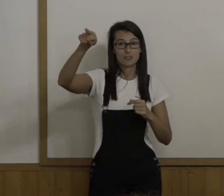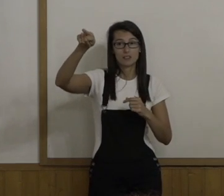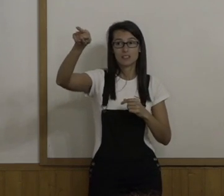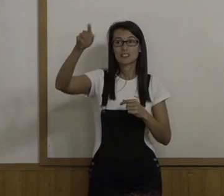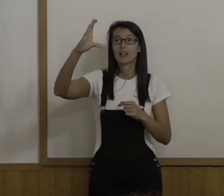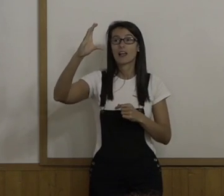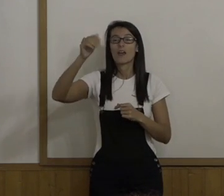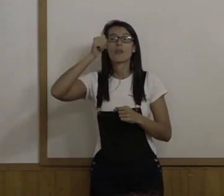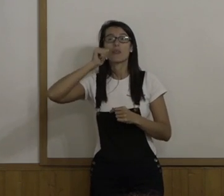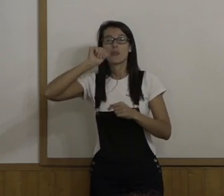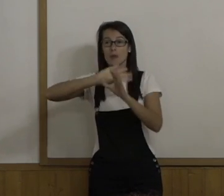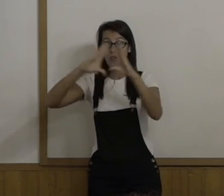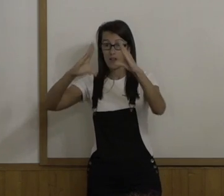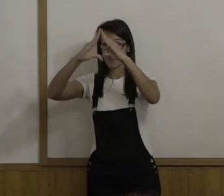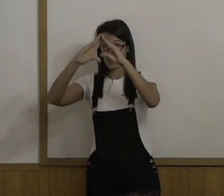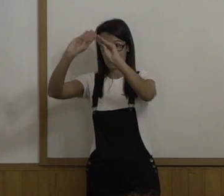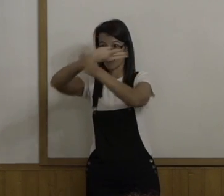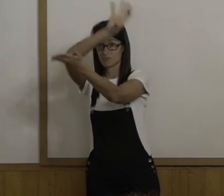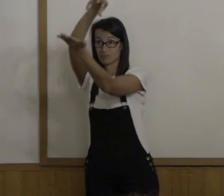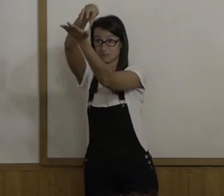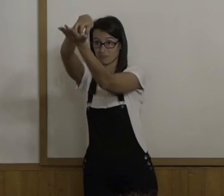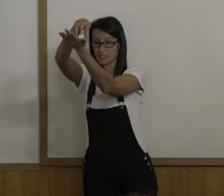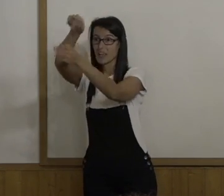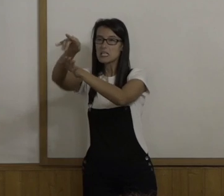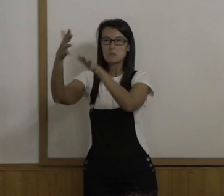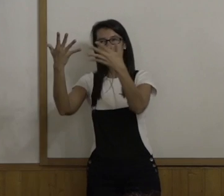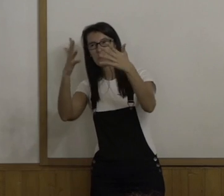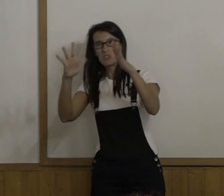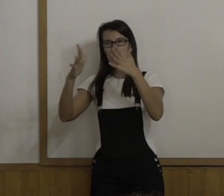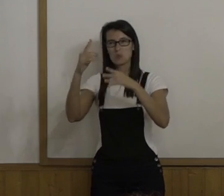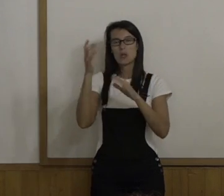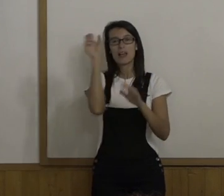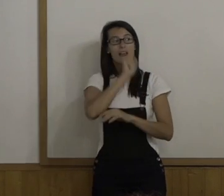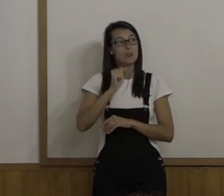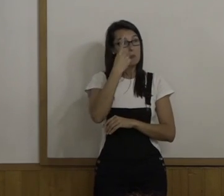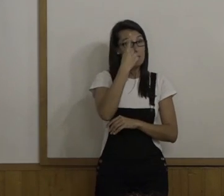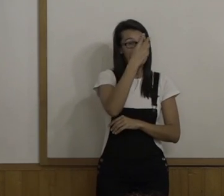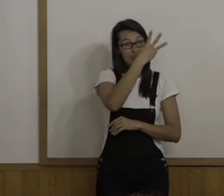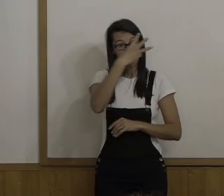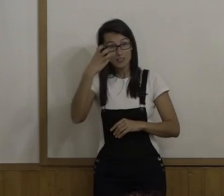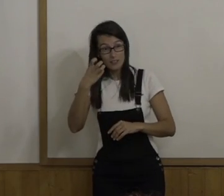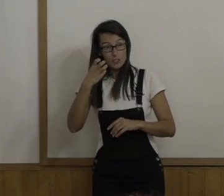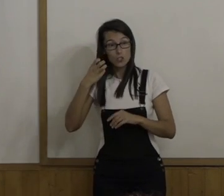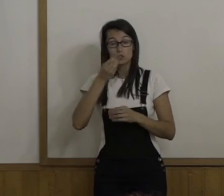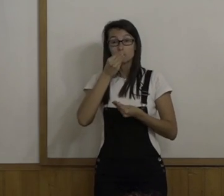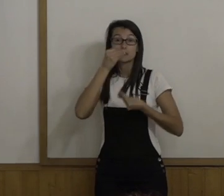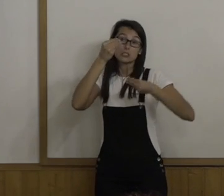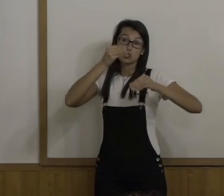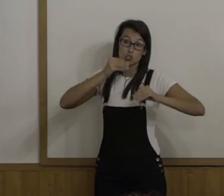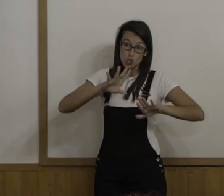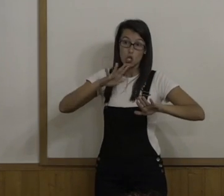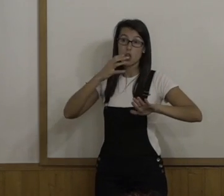que es el Cebreiro, la iglesia del Cebreiro. ¿Qué sucedió allí más o menos en el 1300? Bueno, cuenta la leyenda de aquí,